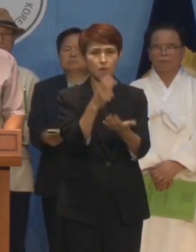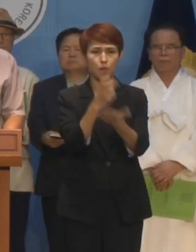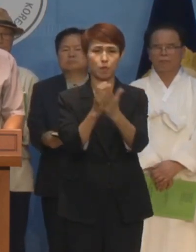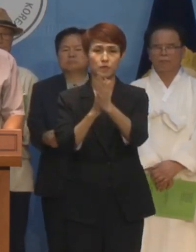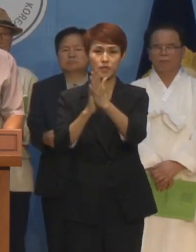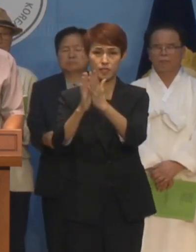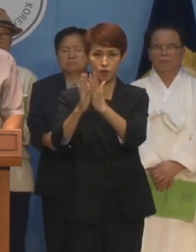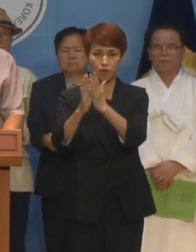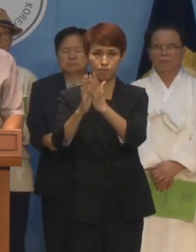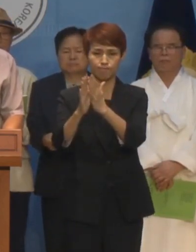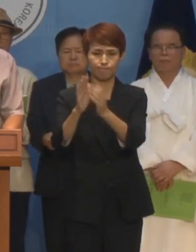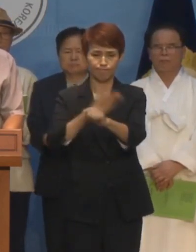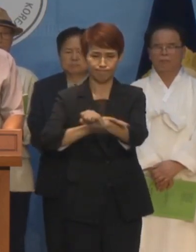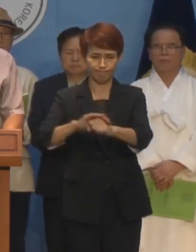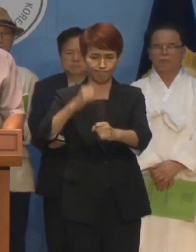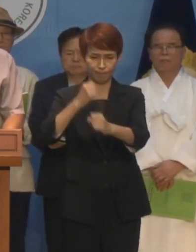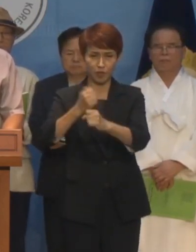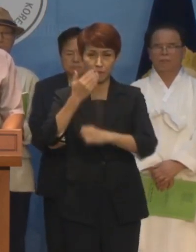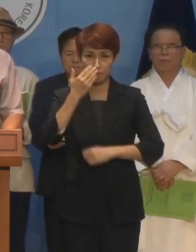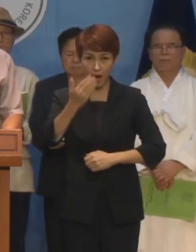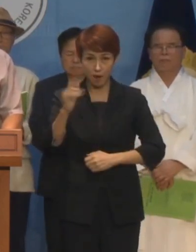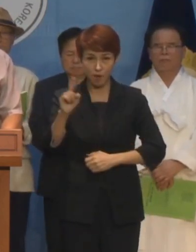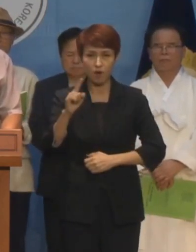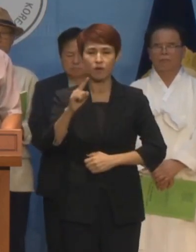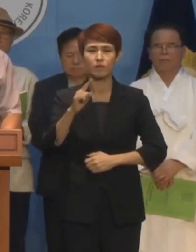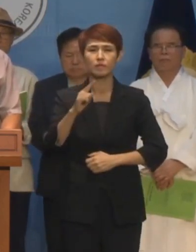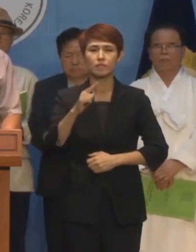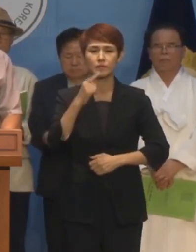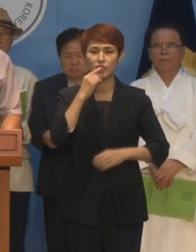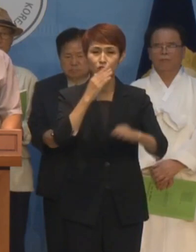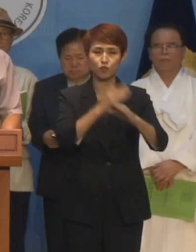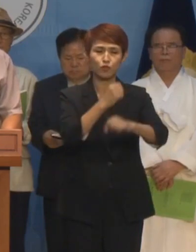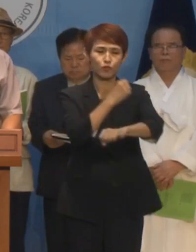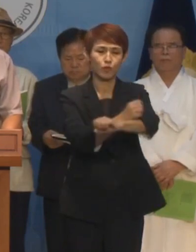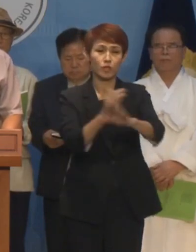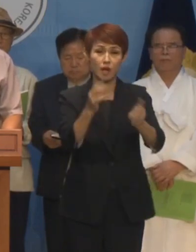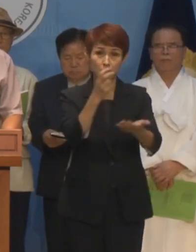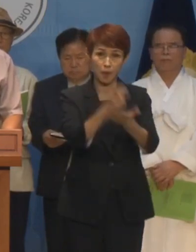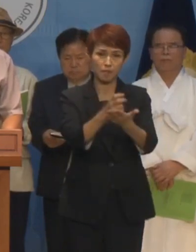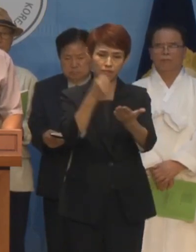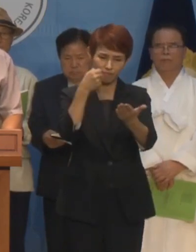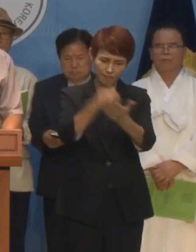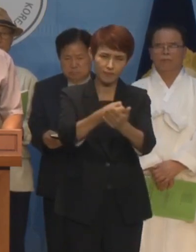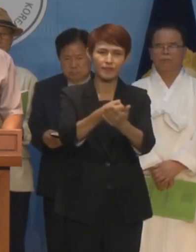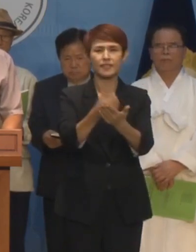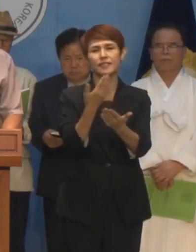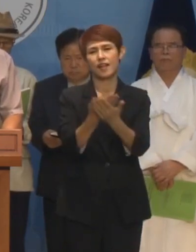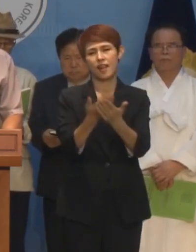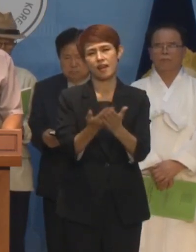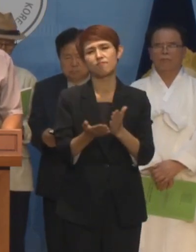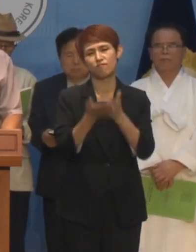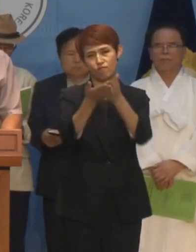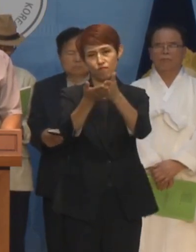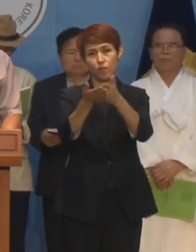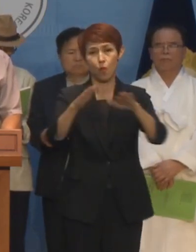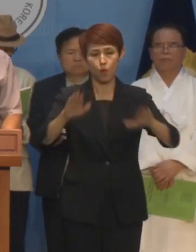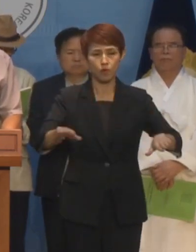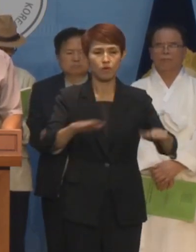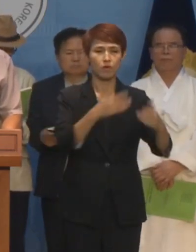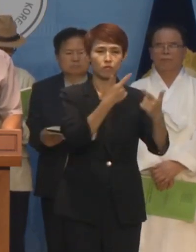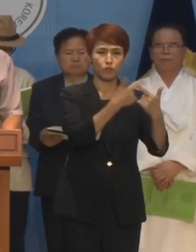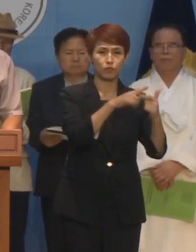질서의 확립을 이루어갈 민주유공자법의 제정을 기원하면서 오늘